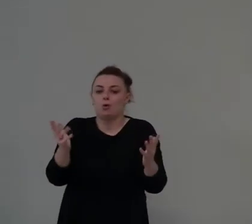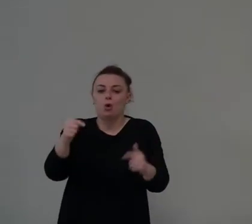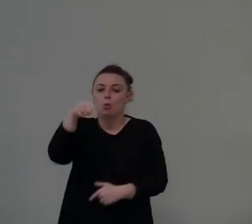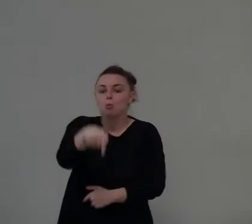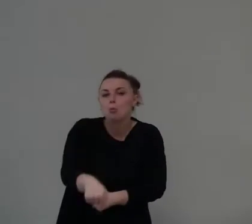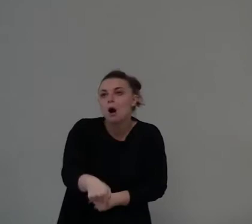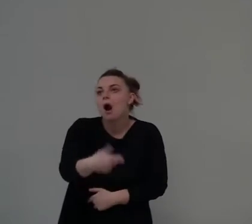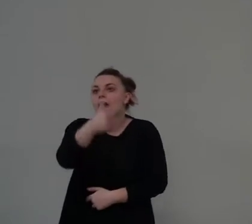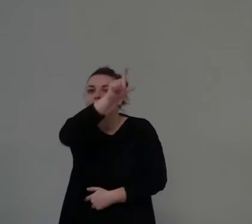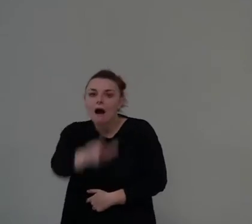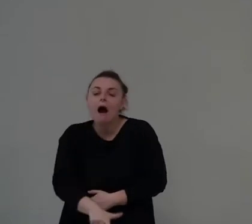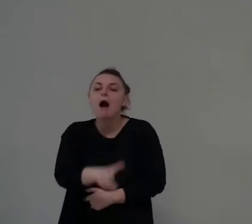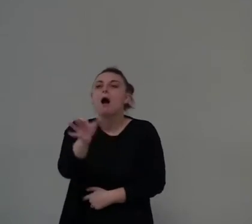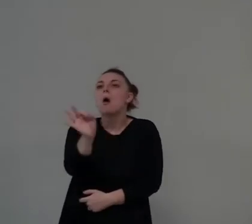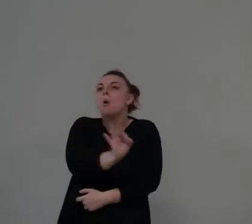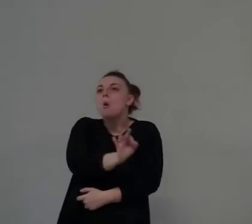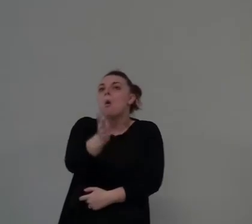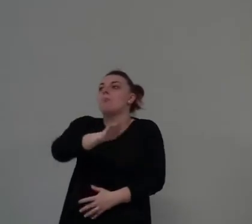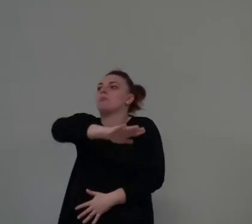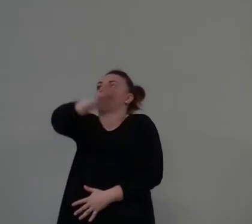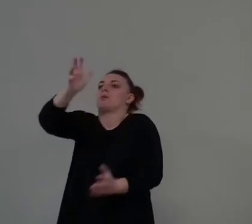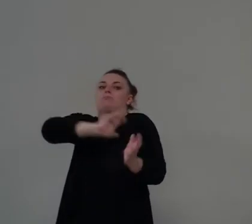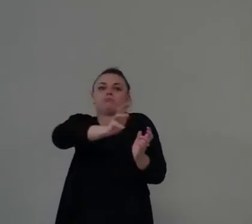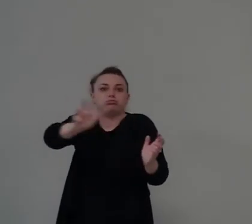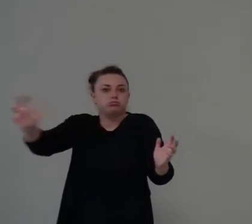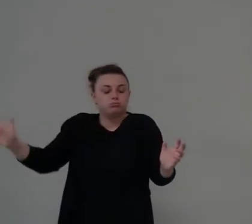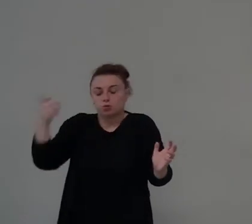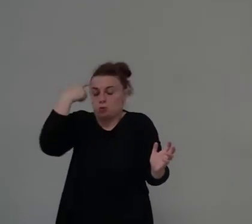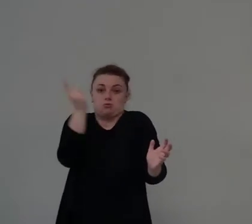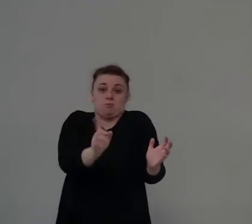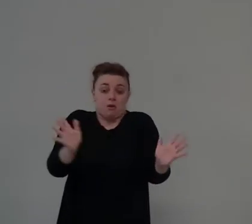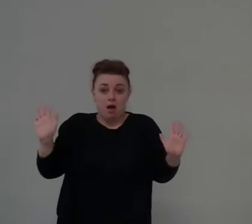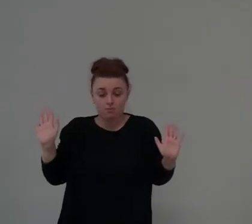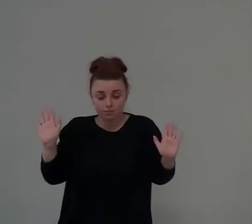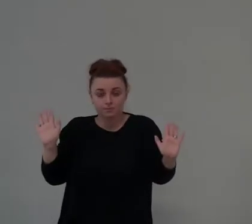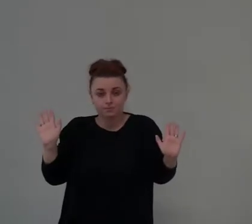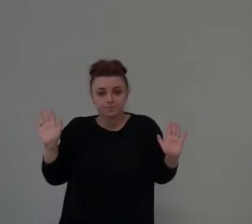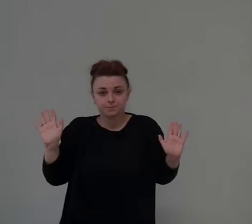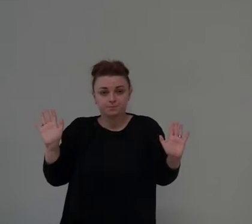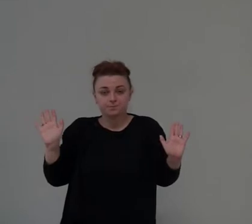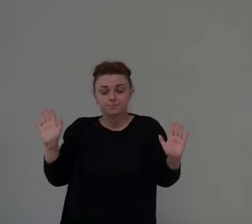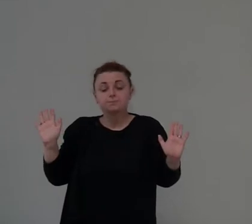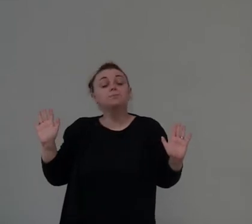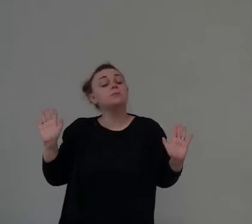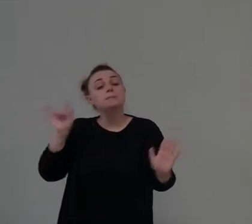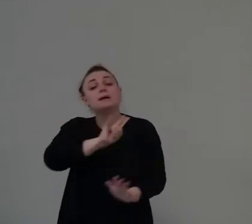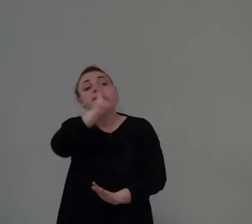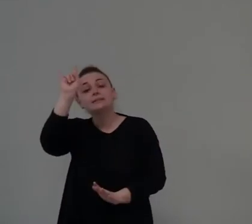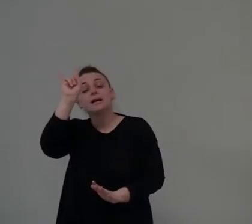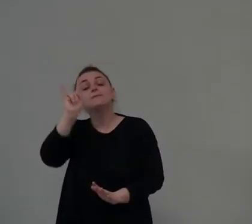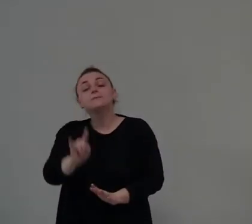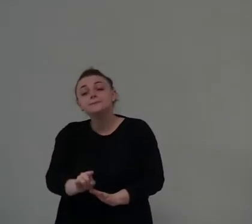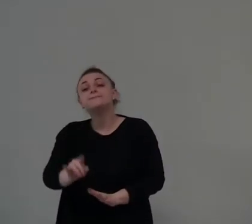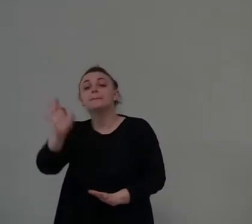in uno dei tanti stati da cui provengono i nostri amici che abbiamo qua oggi, non lo sappiamo, ma il diavolo